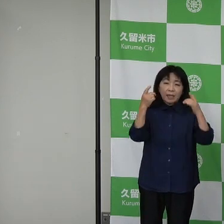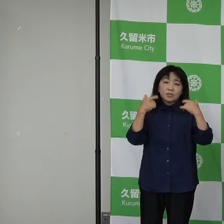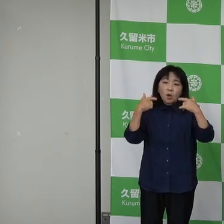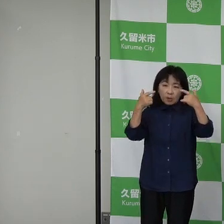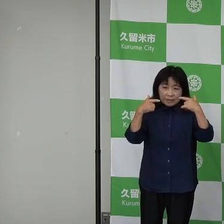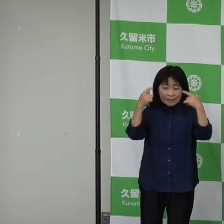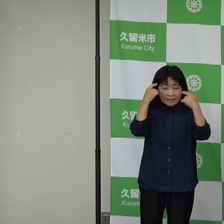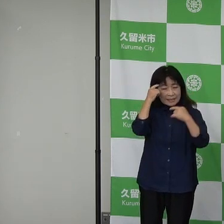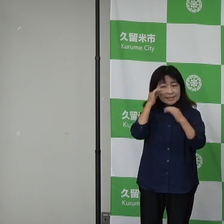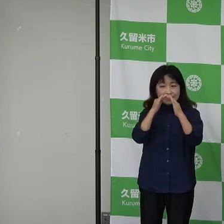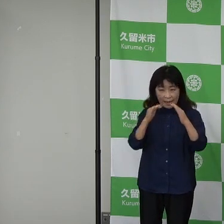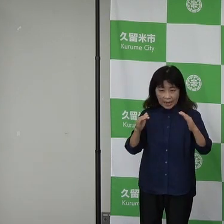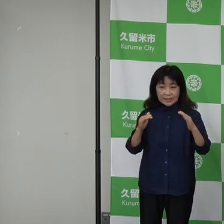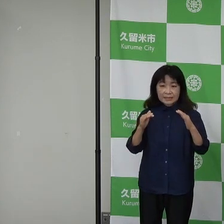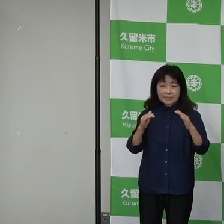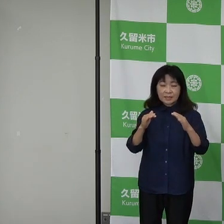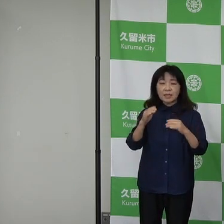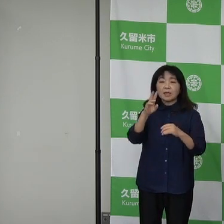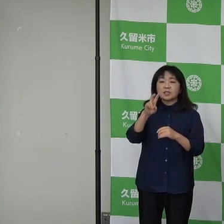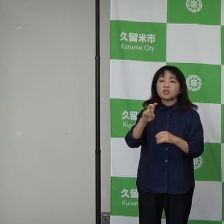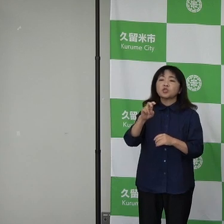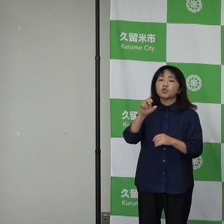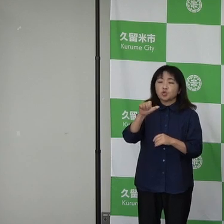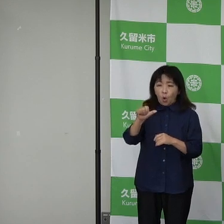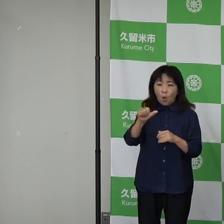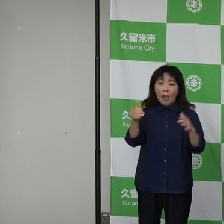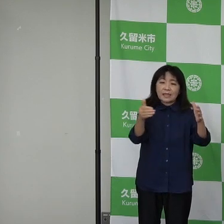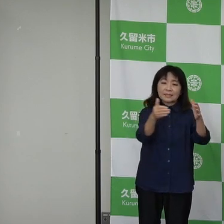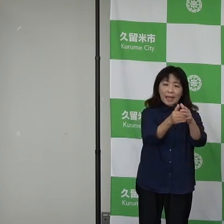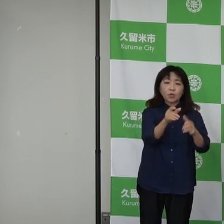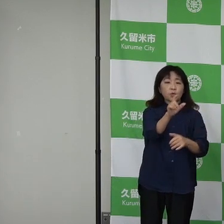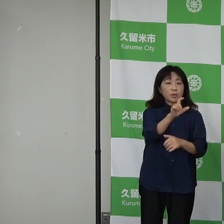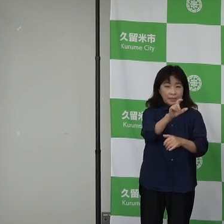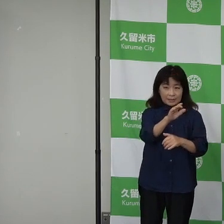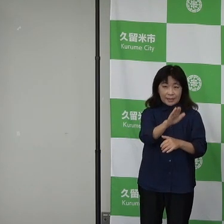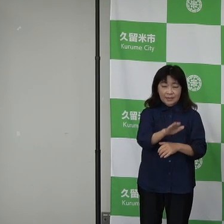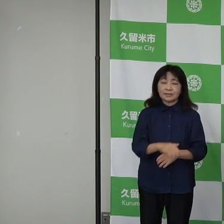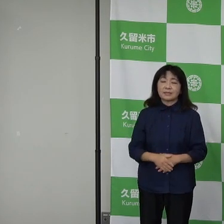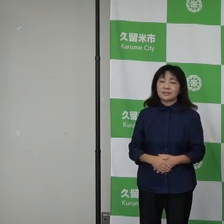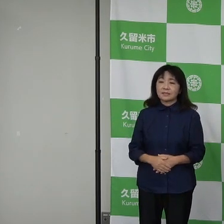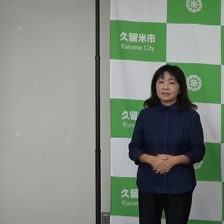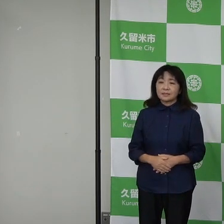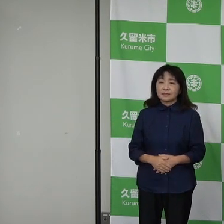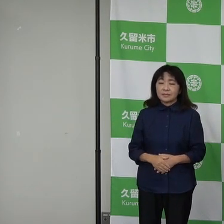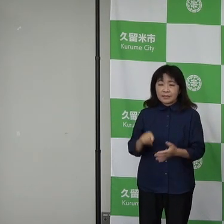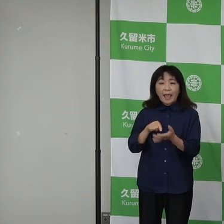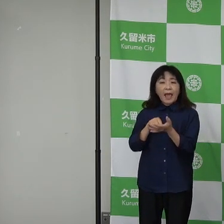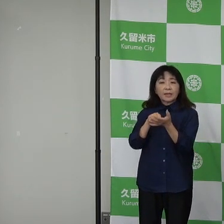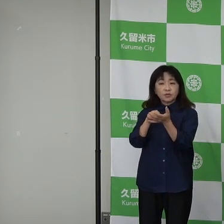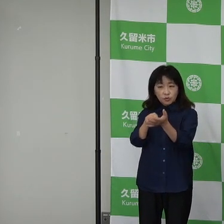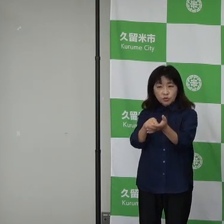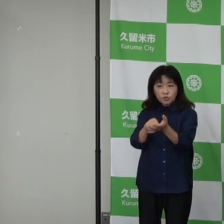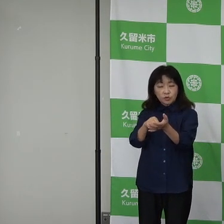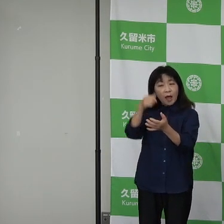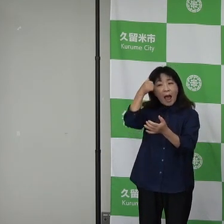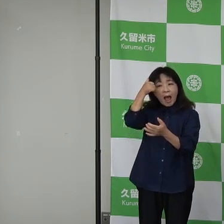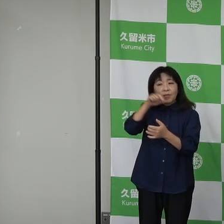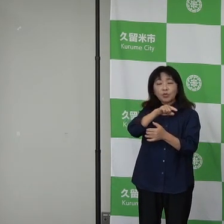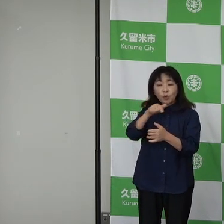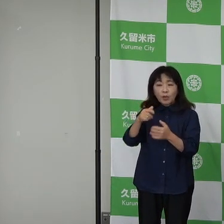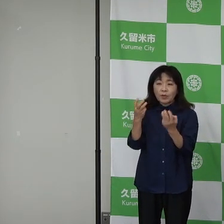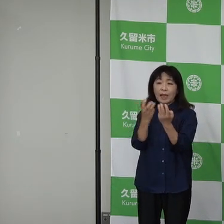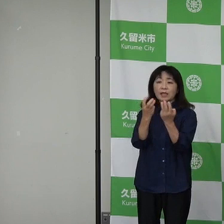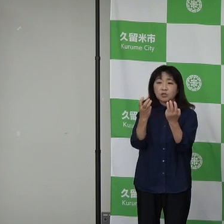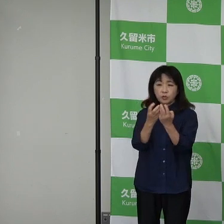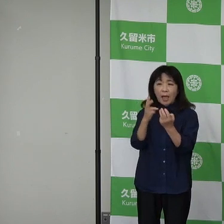委員会、6月25日が最終日になります。次に提案する当初議案等の件数